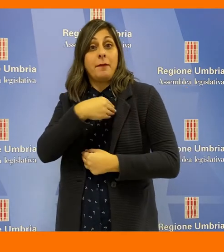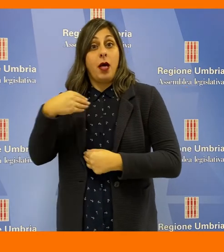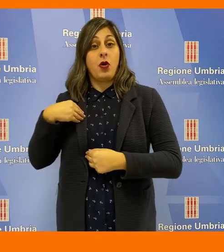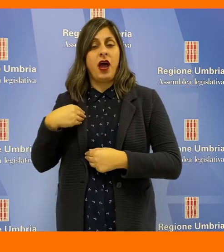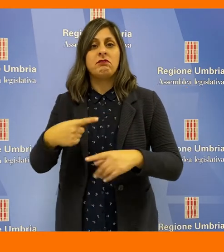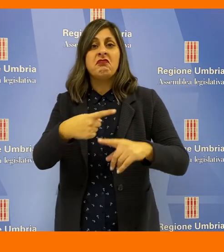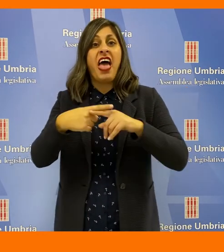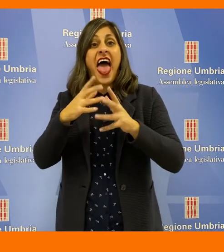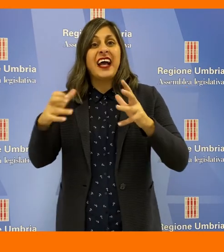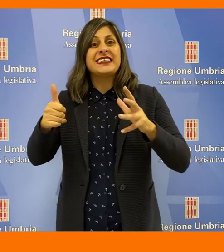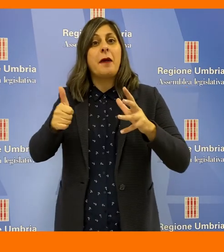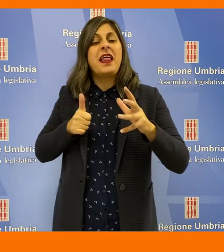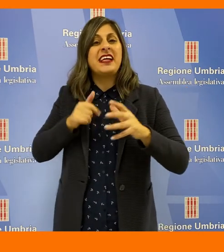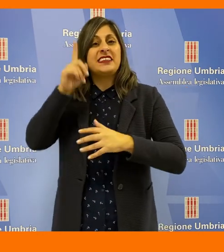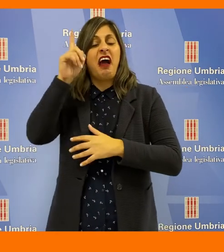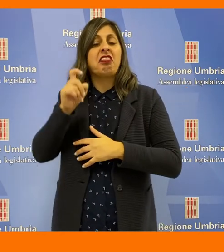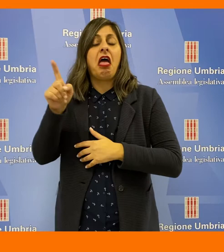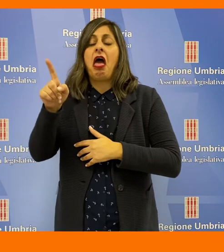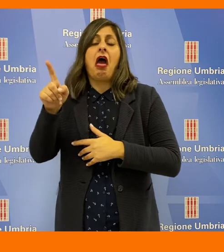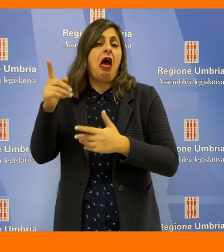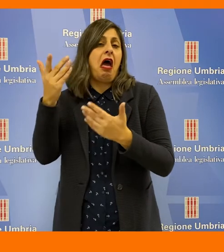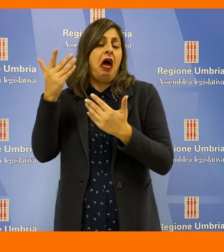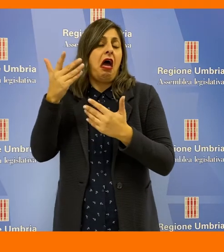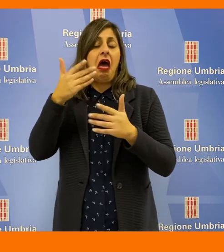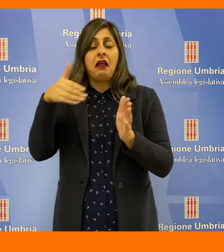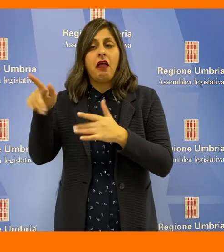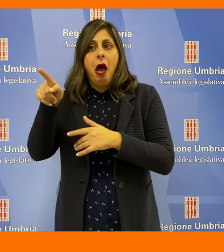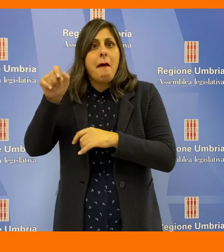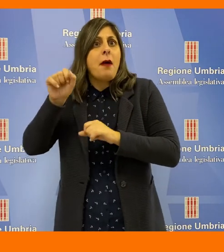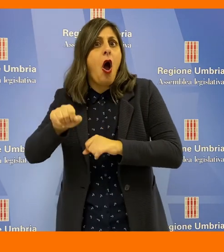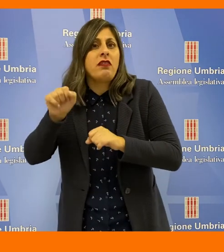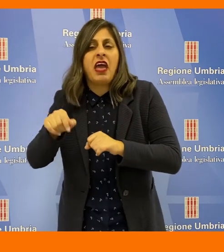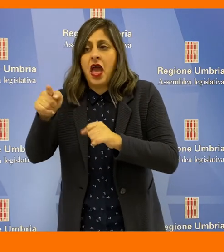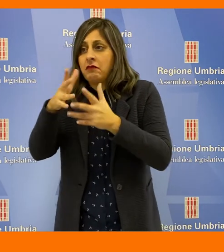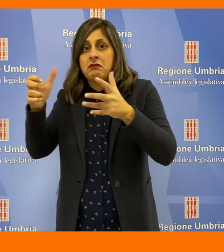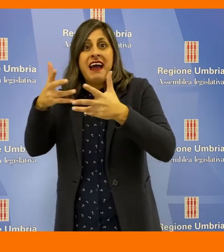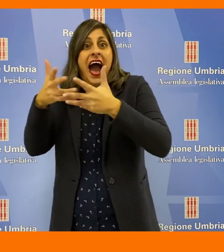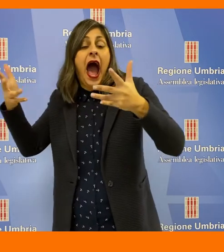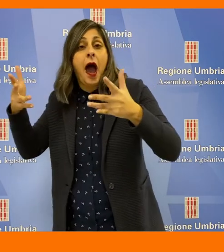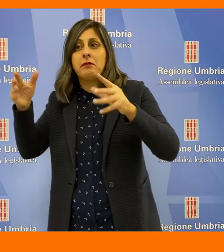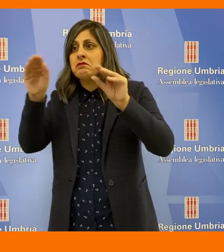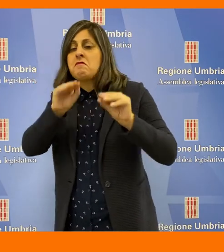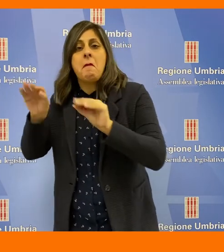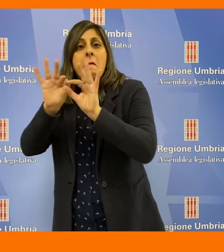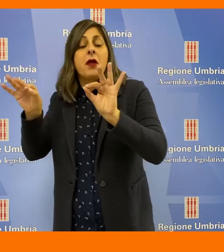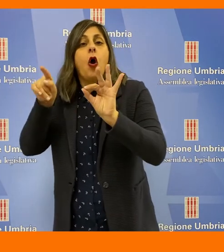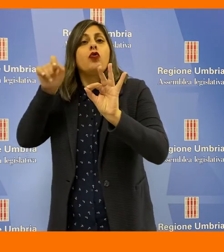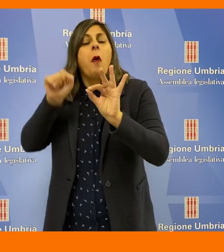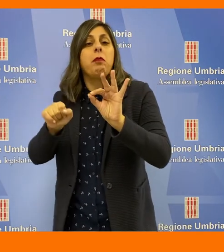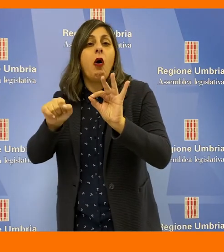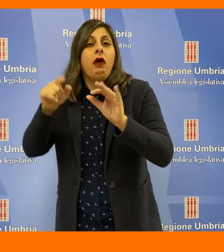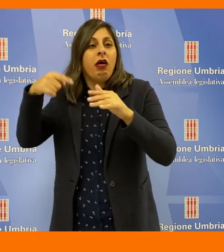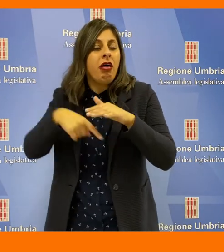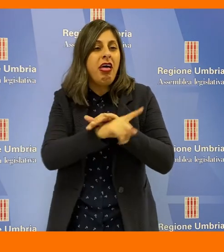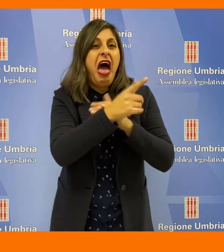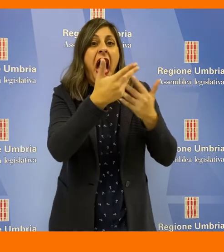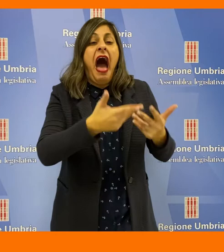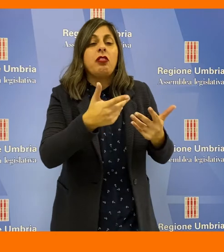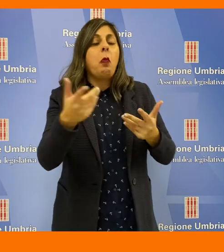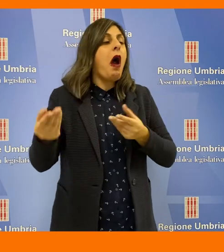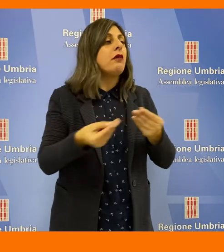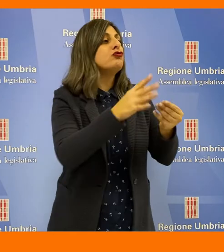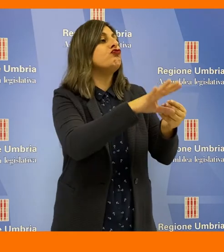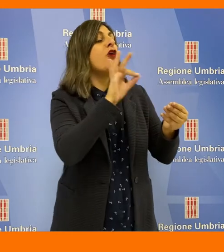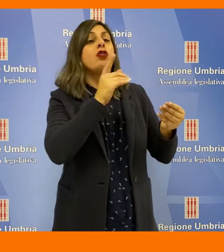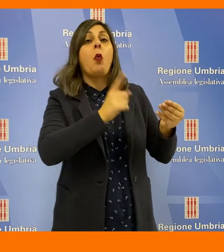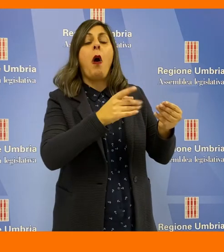ventilatori polmonari. L'ex milizia di Terni non è stata presa in considerazione, mentre invece ora ha una struttura ampia e attrezzata che